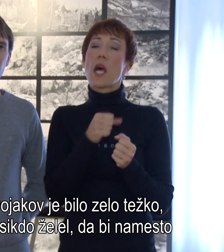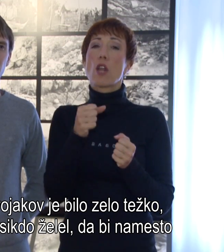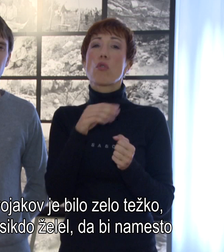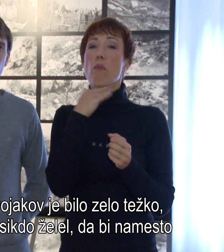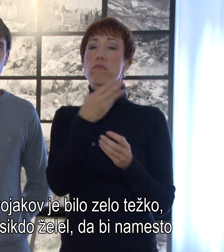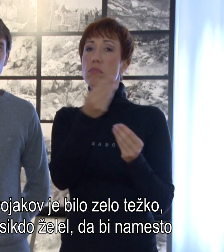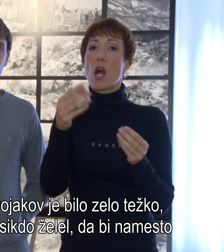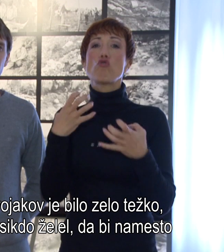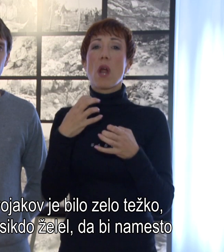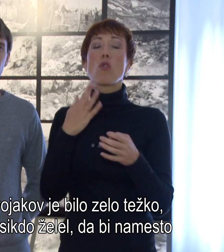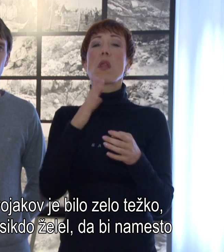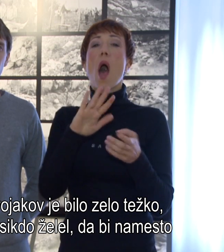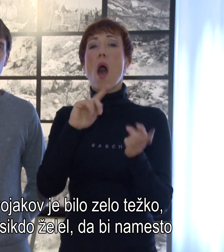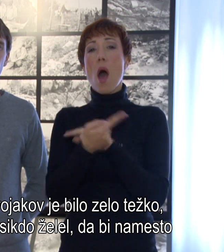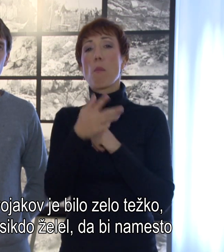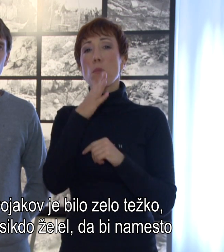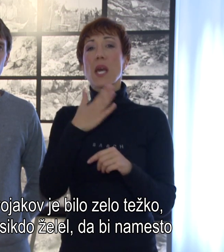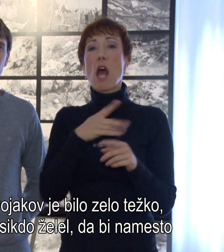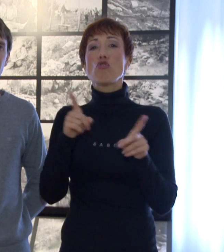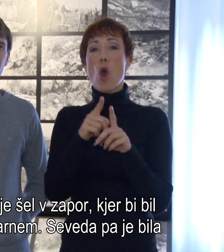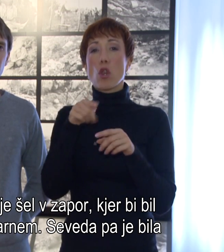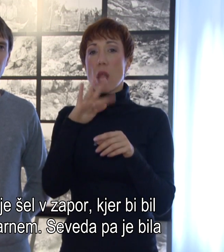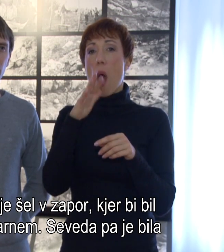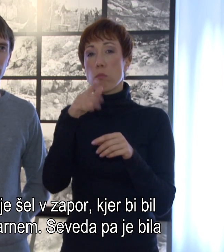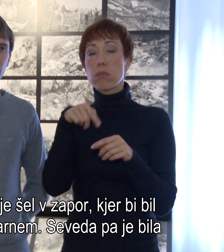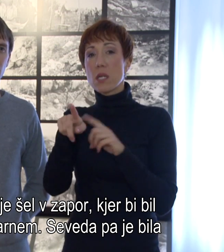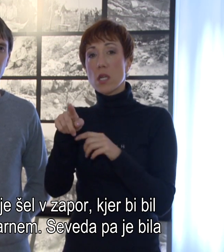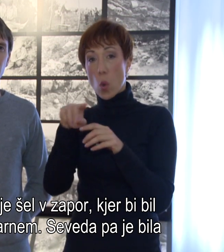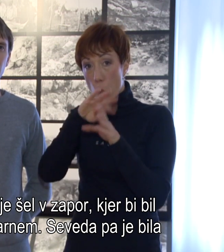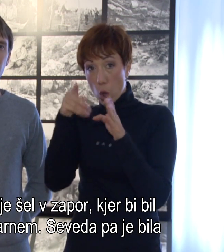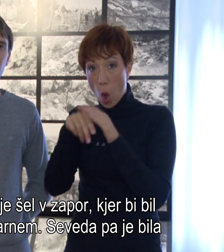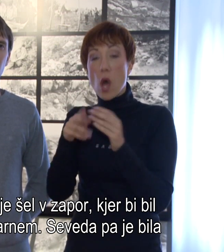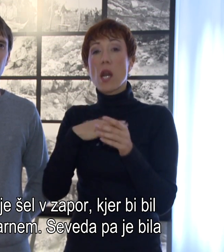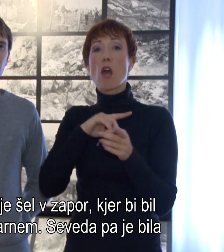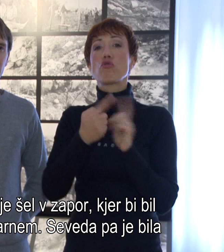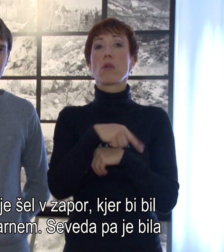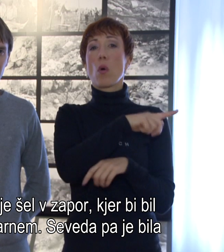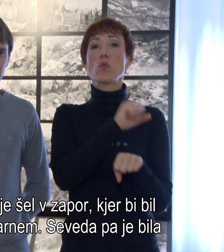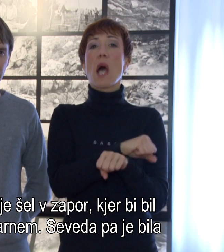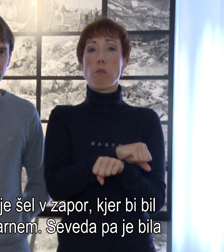bi bil v tem rovu, raje v zaporu, kjer je bil vsaj na varnem.